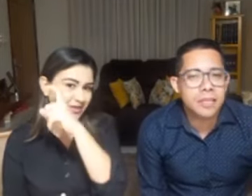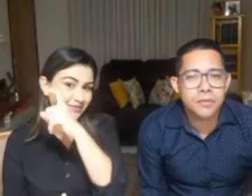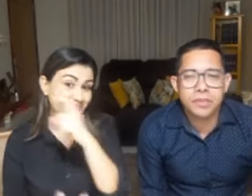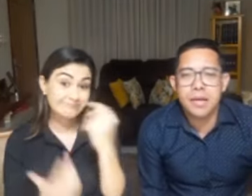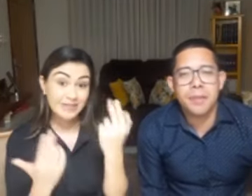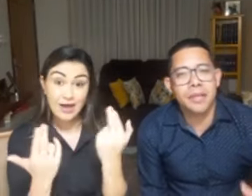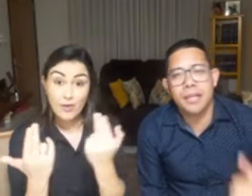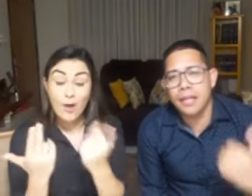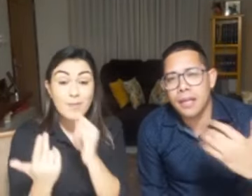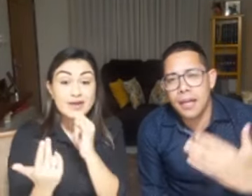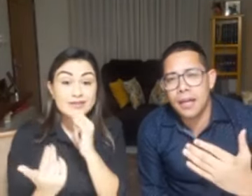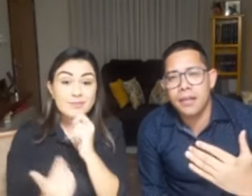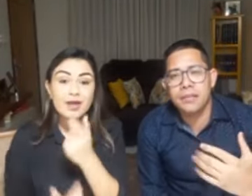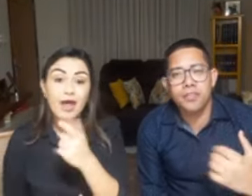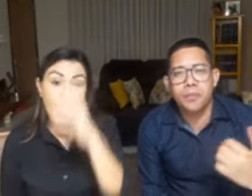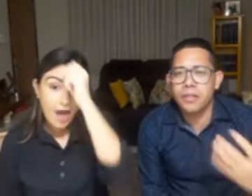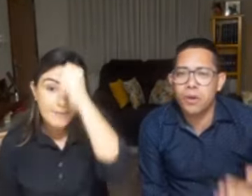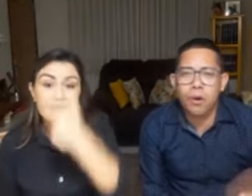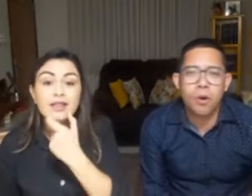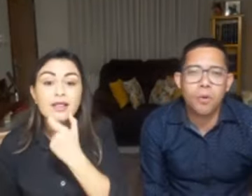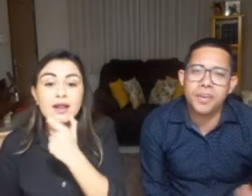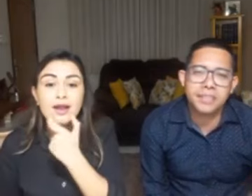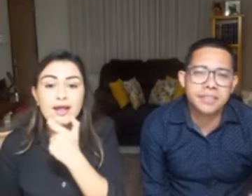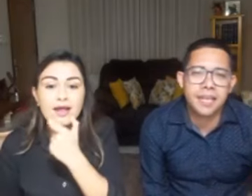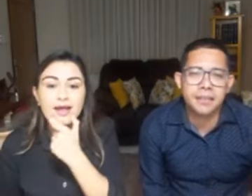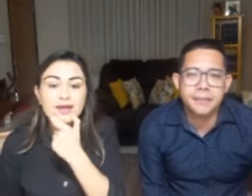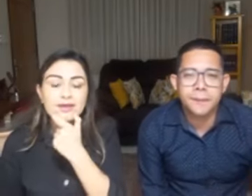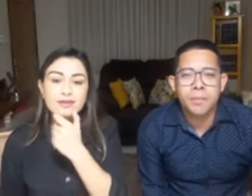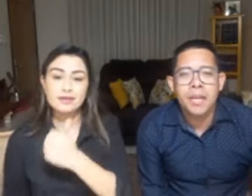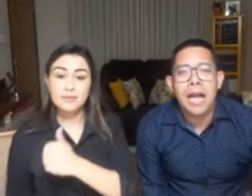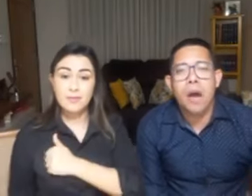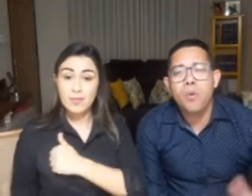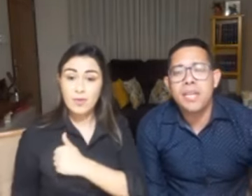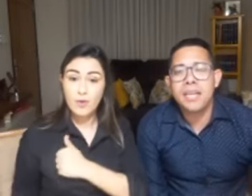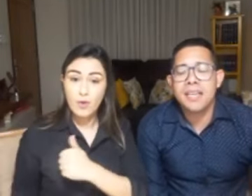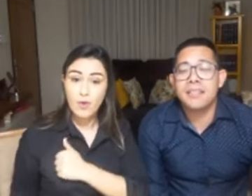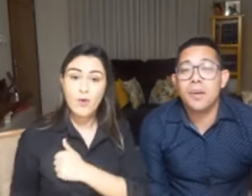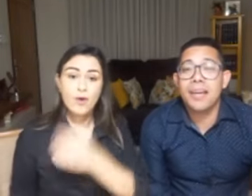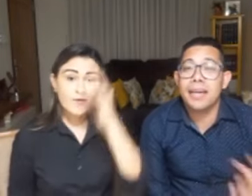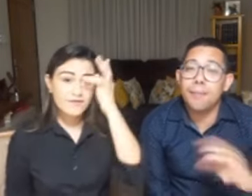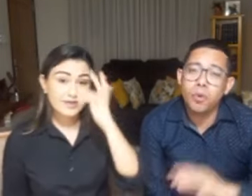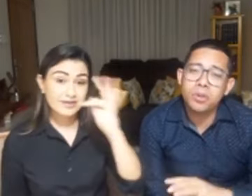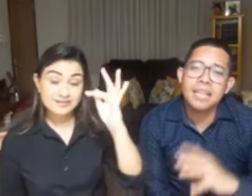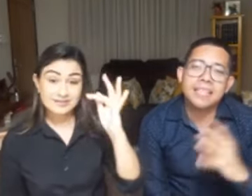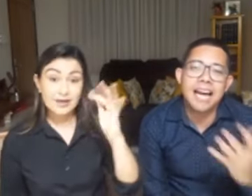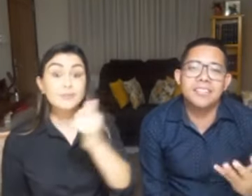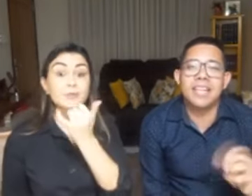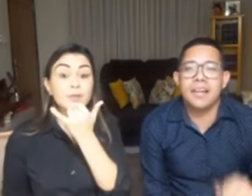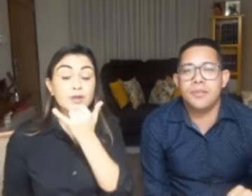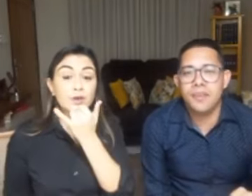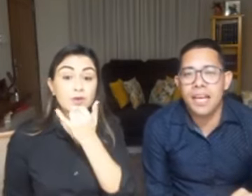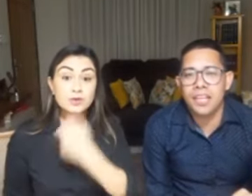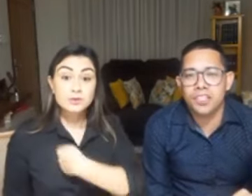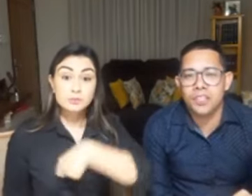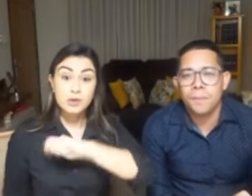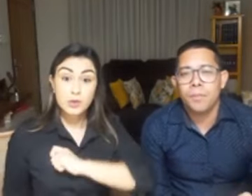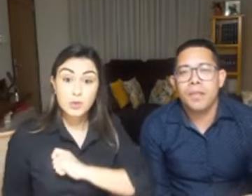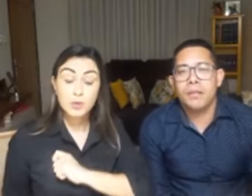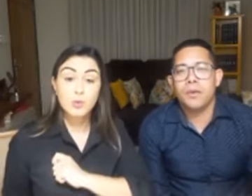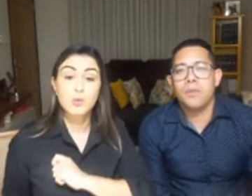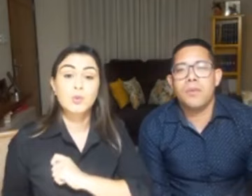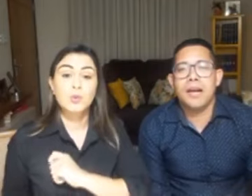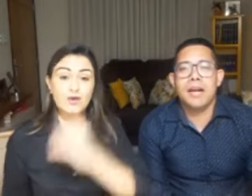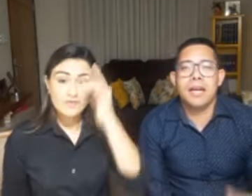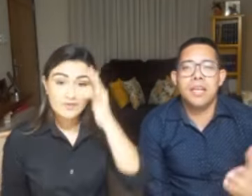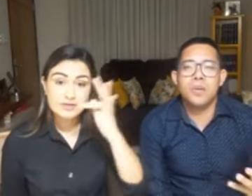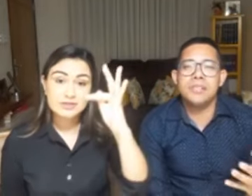mesma que você aprender inglês, espanhol, francês. A única questão é que a modalidade dela é diferente.